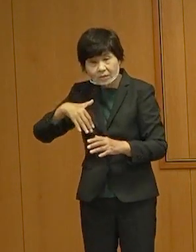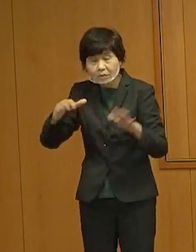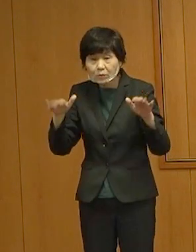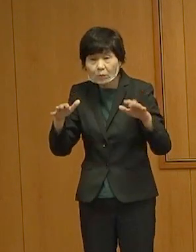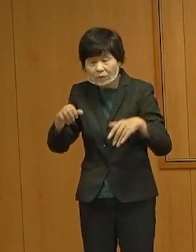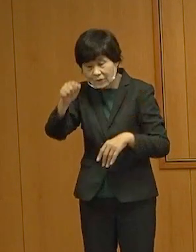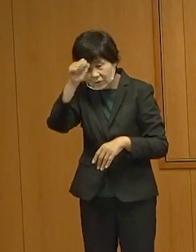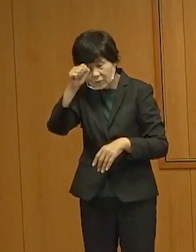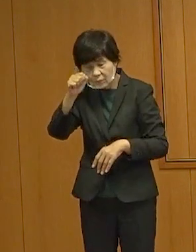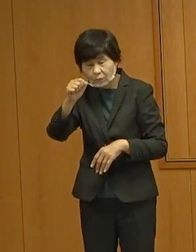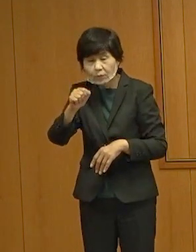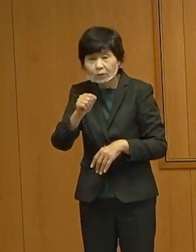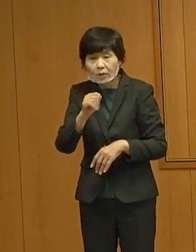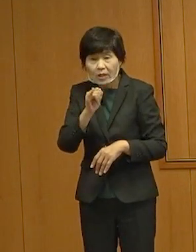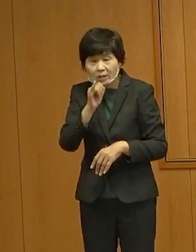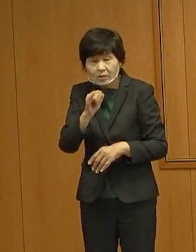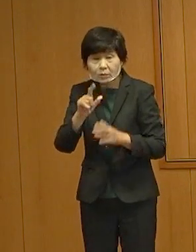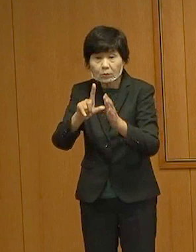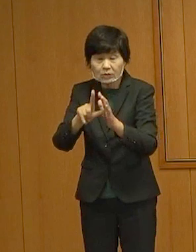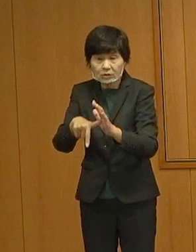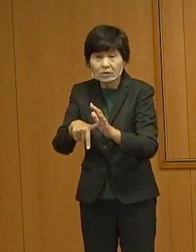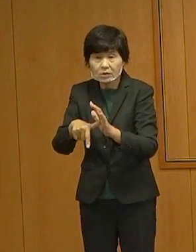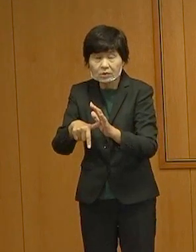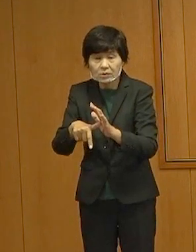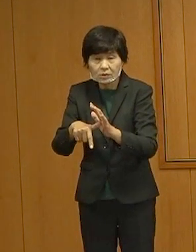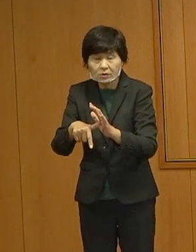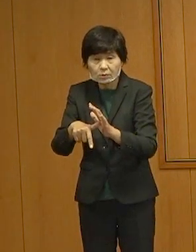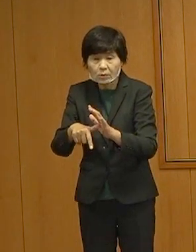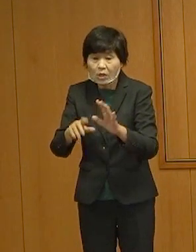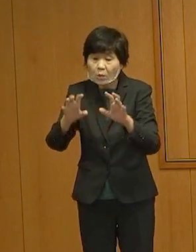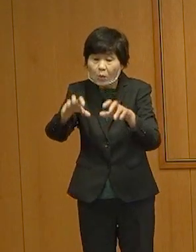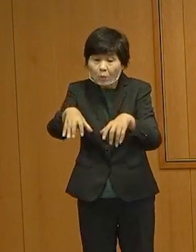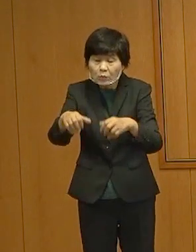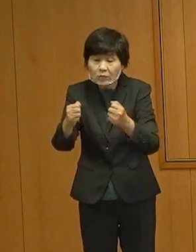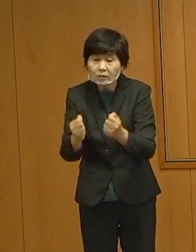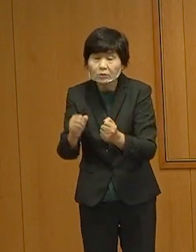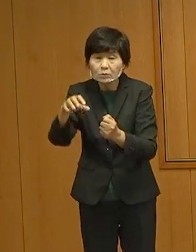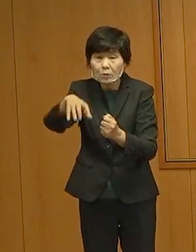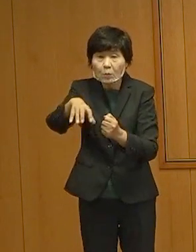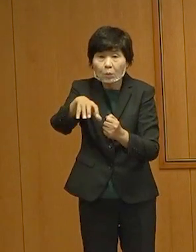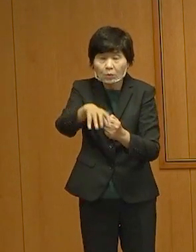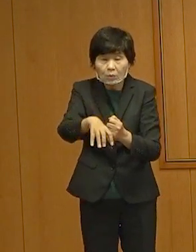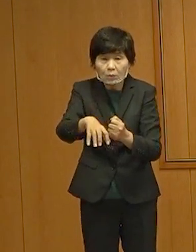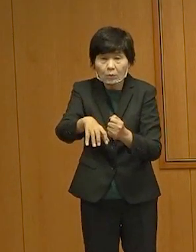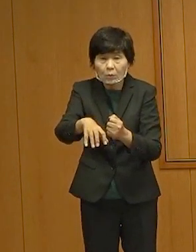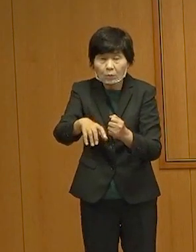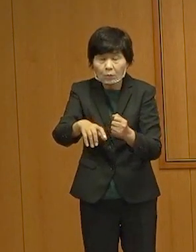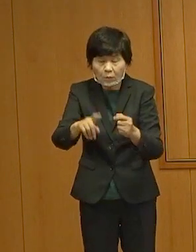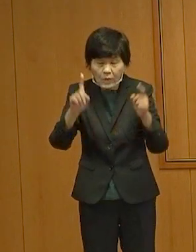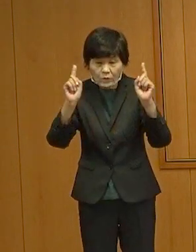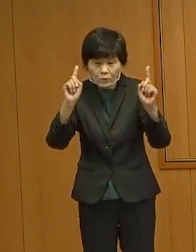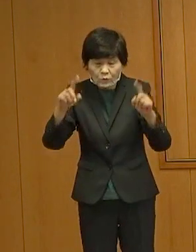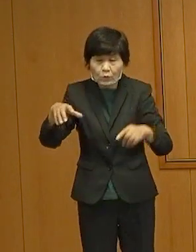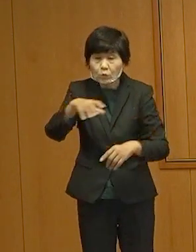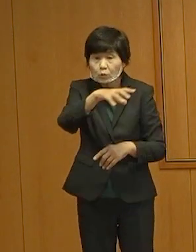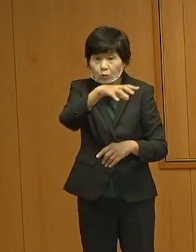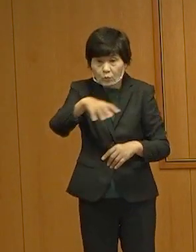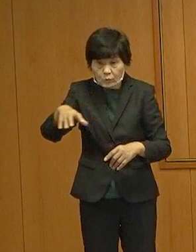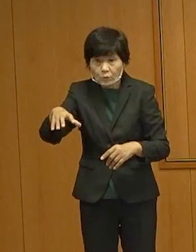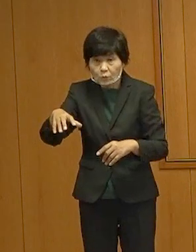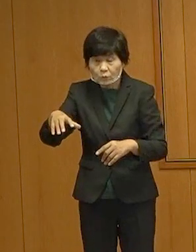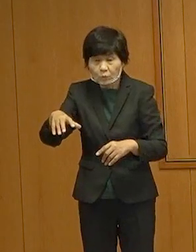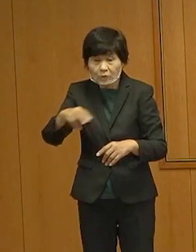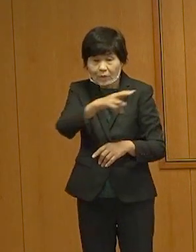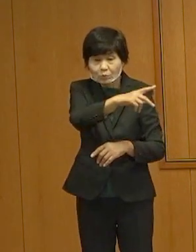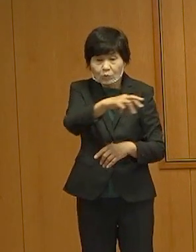動物園と、動物がいるゾーンとですね、遊具、あるいはプールのあるゾーンとの